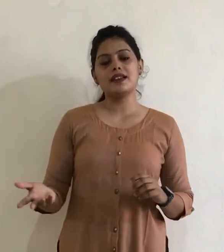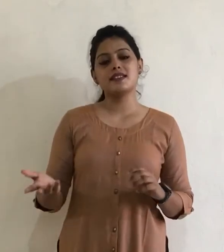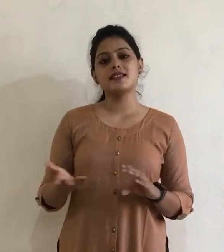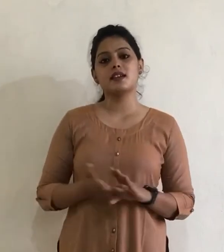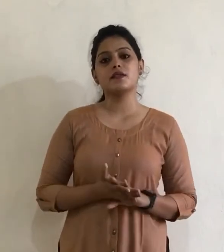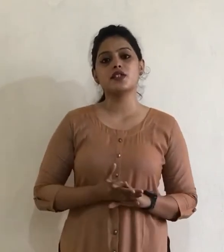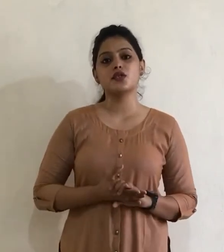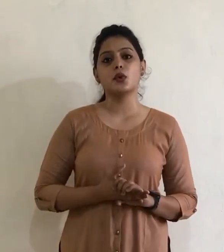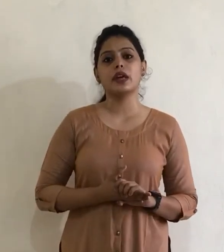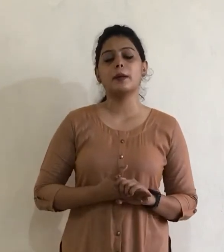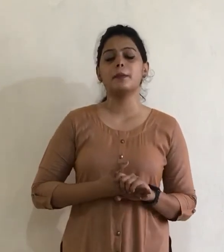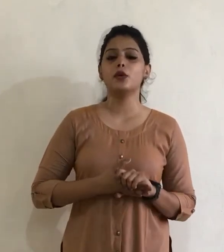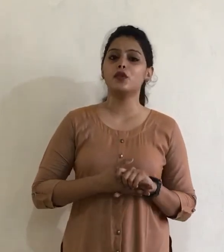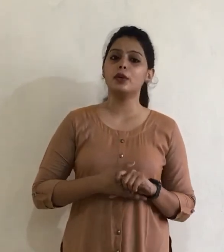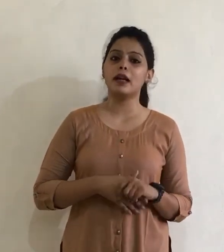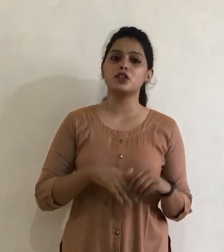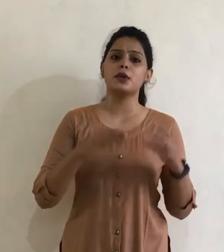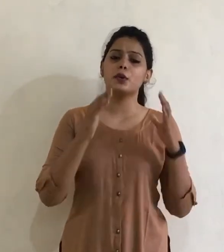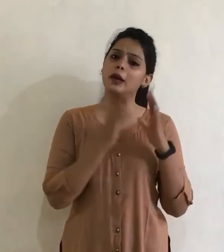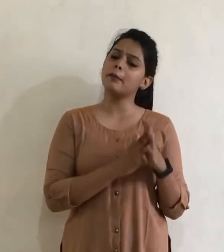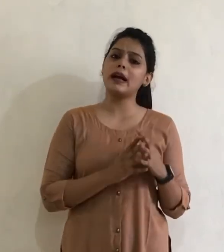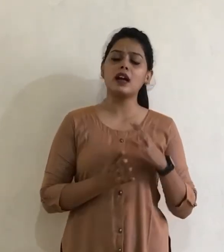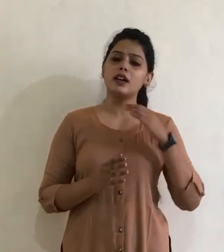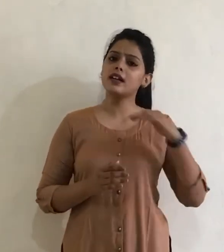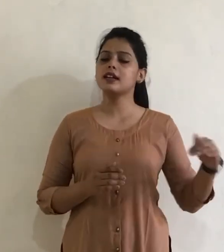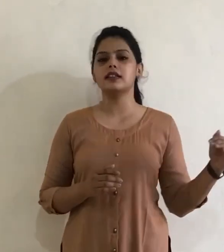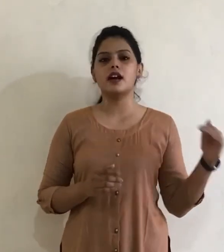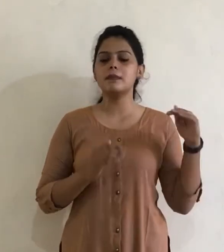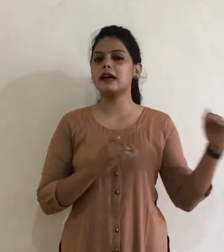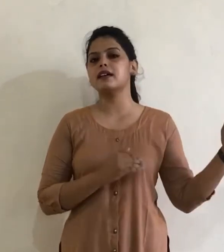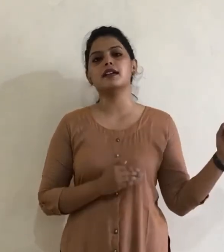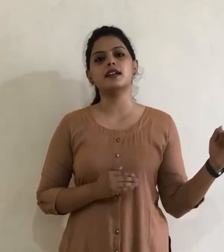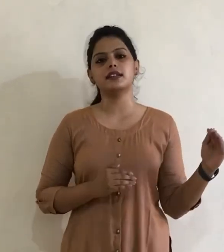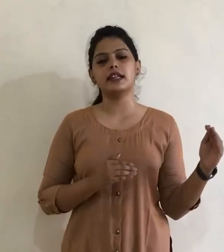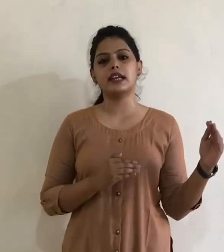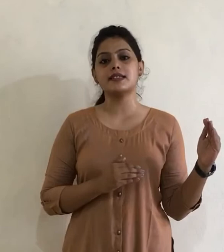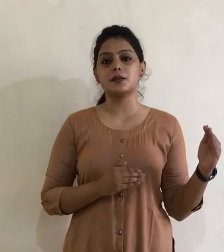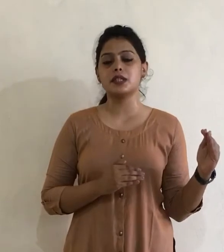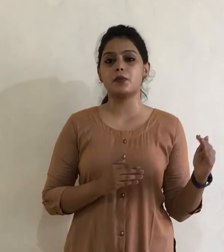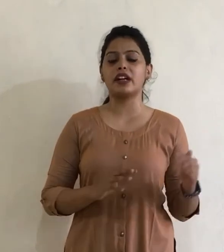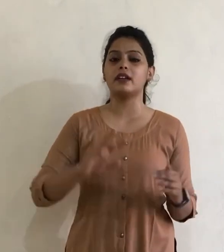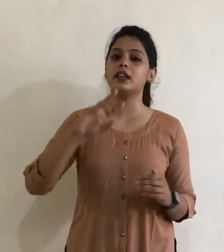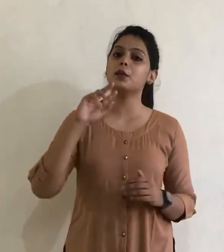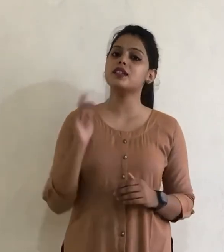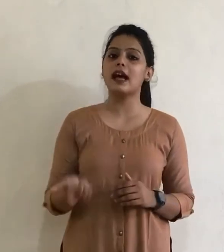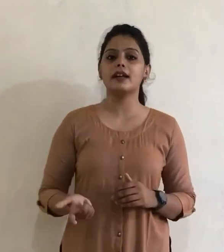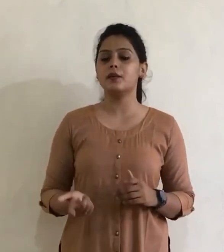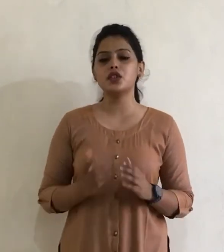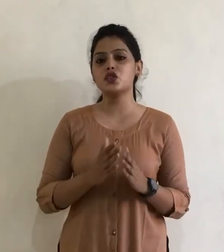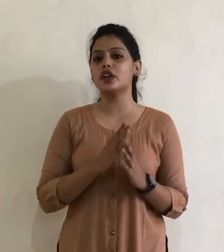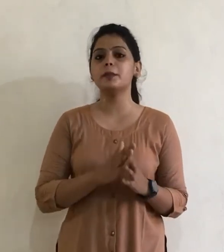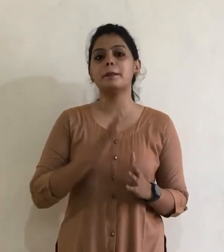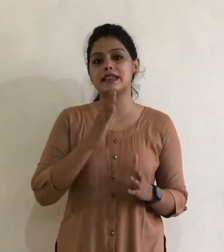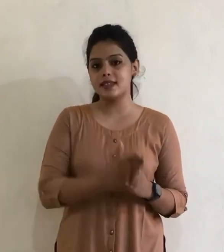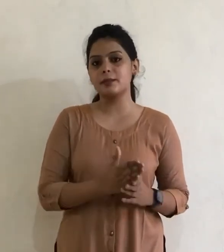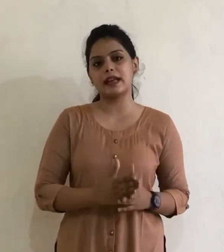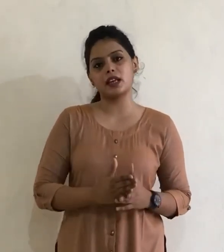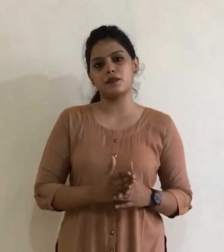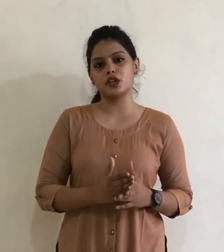advisory services हो गया, portfolio management हो गया. Bank अलग-अलग, हर bank अलग-अलग तरीके की services provide करती है, which is not a basic banking function,